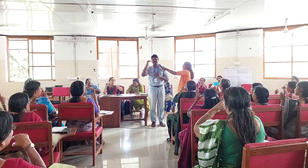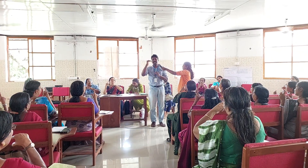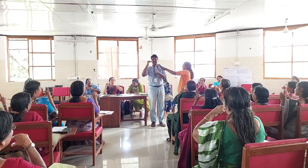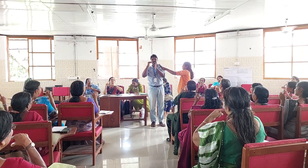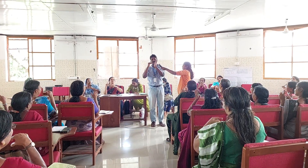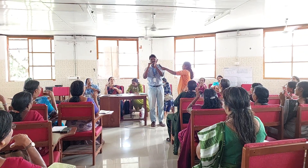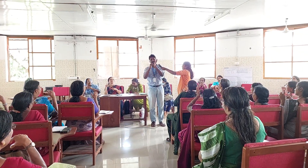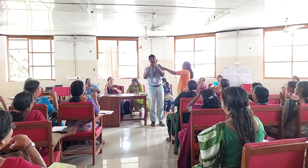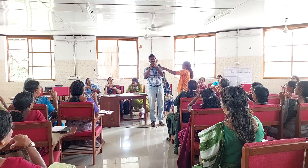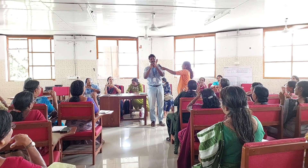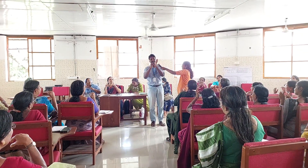സെഡ്